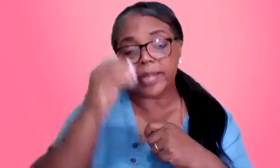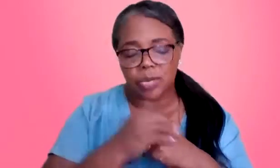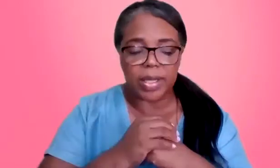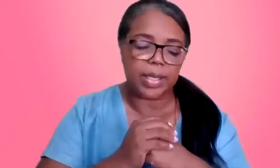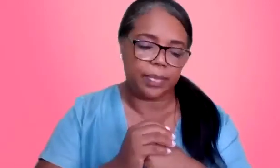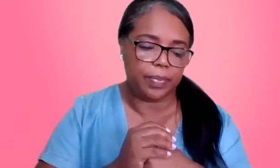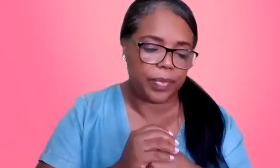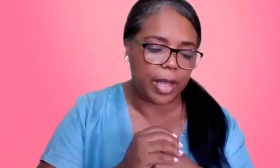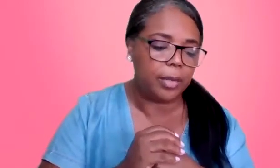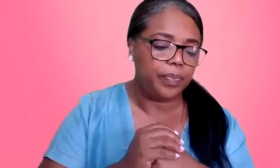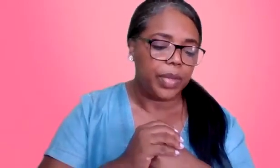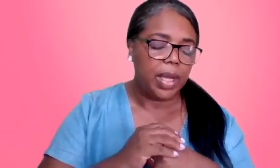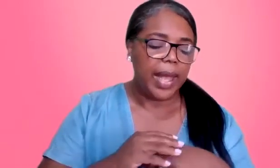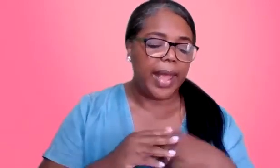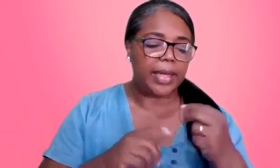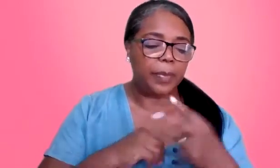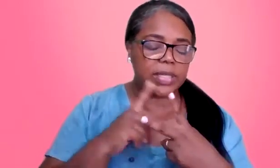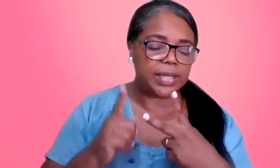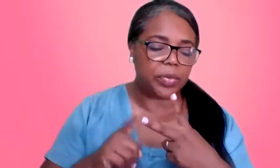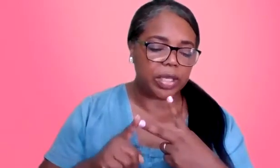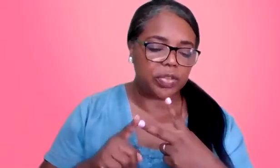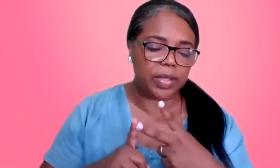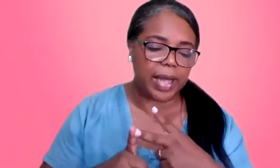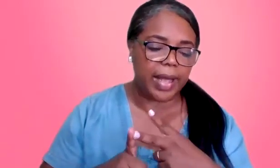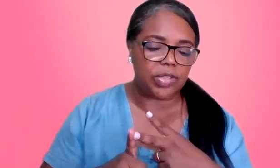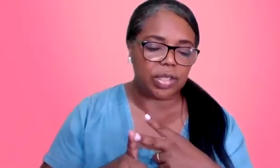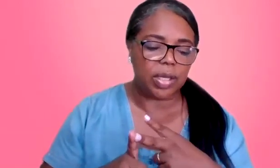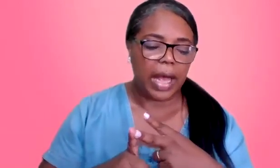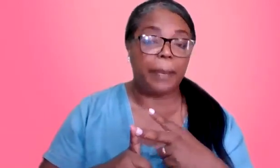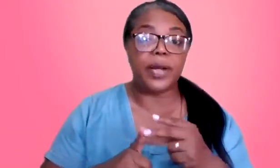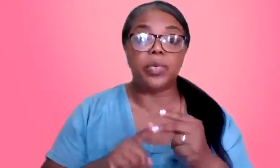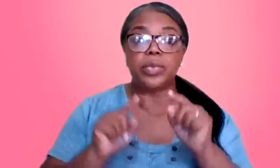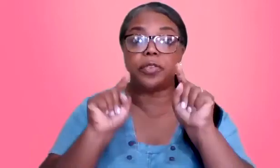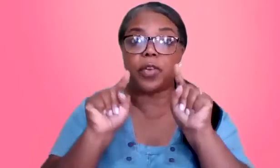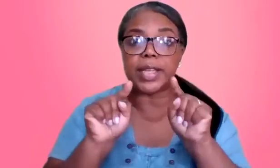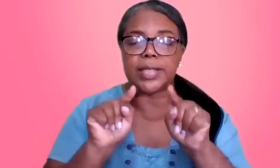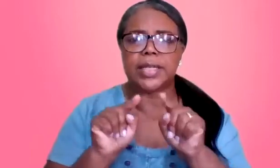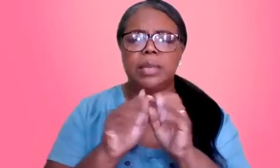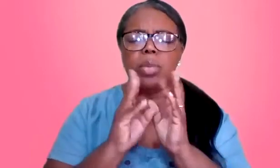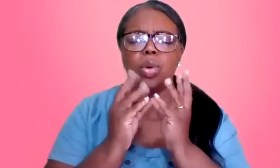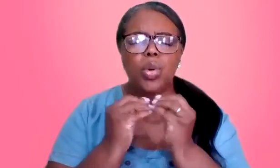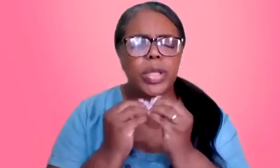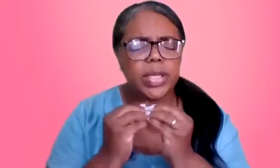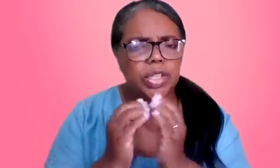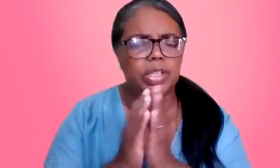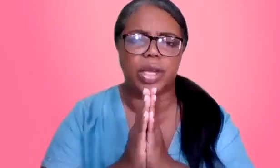isso daí, tá? Depois, na segunda atividade, a pergunta foi assim, que muita gente